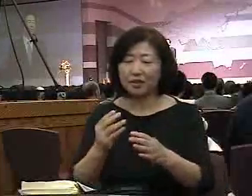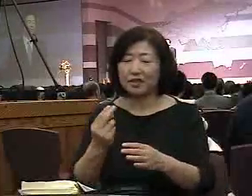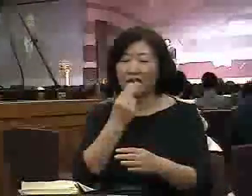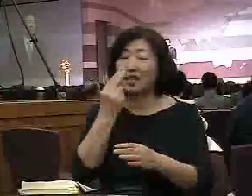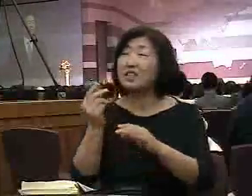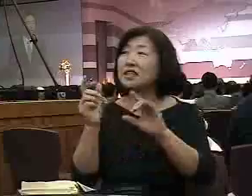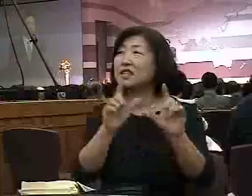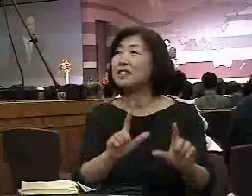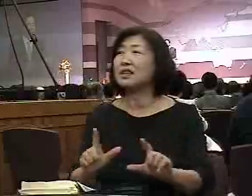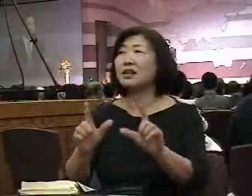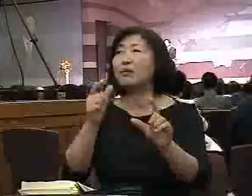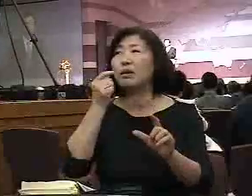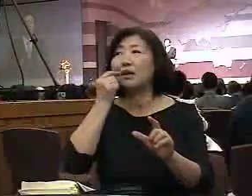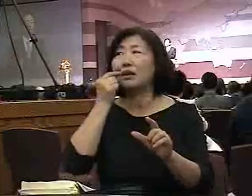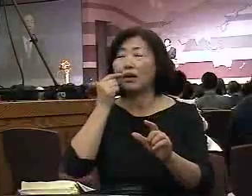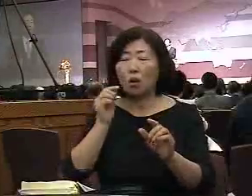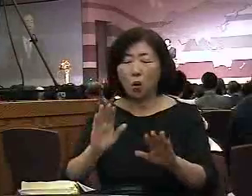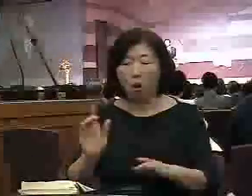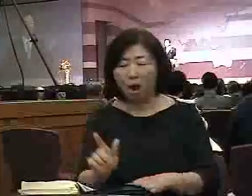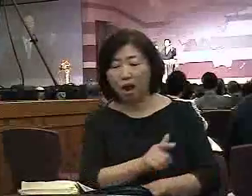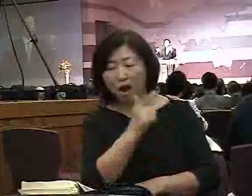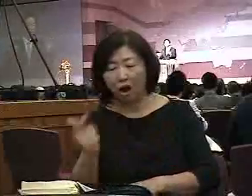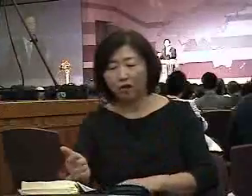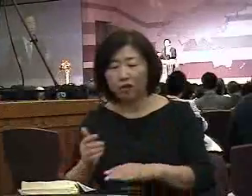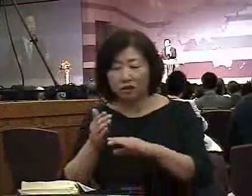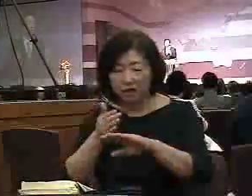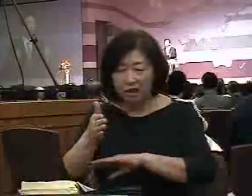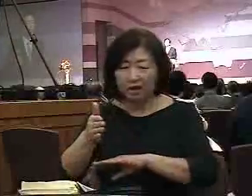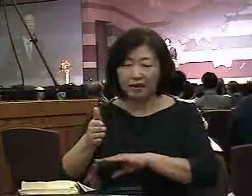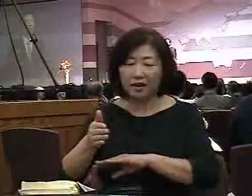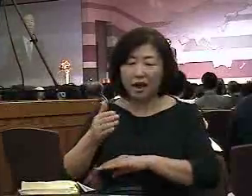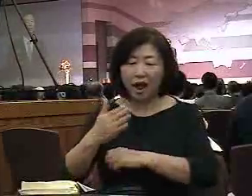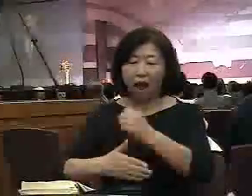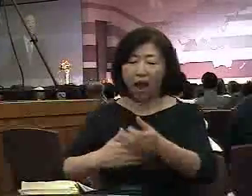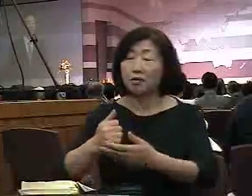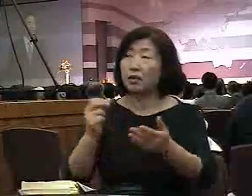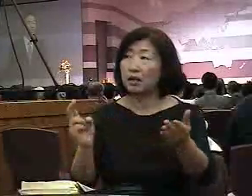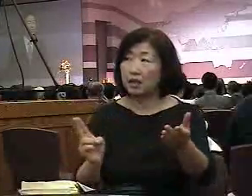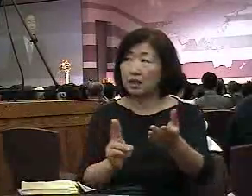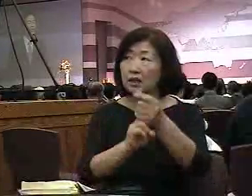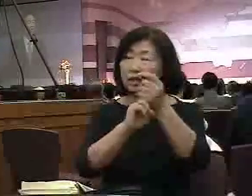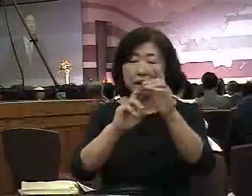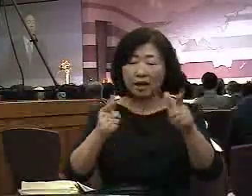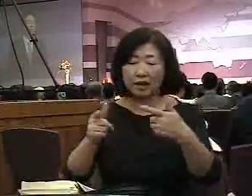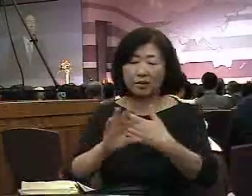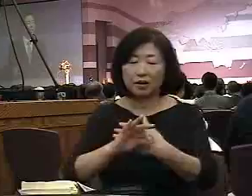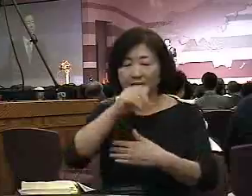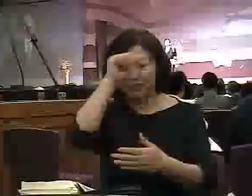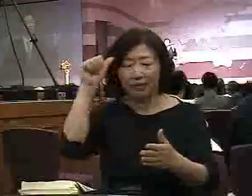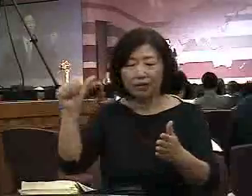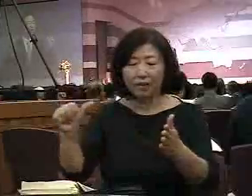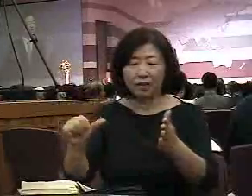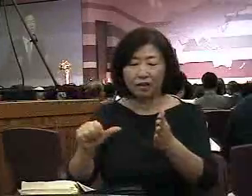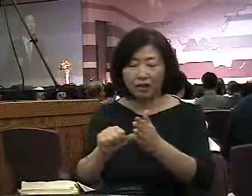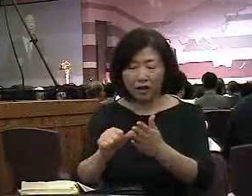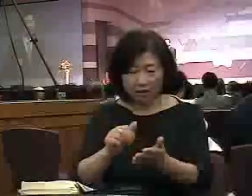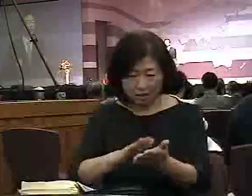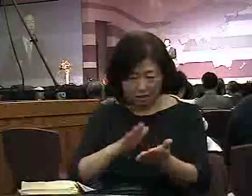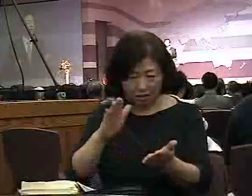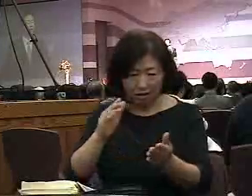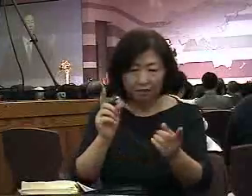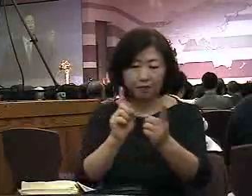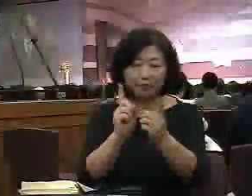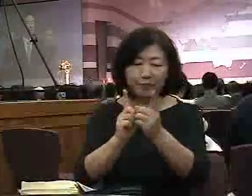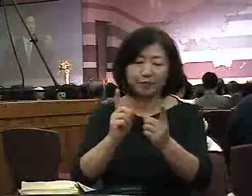인생. 오늘 하루 넘어가는 것이 하나님의 기적이 아니면 도저히 안 되는 인생, 그런 인생을 살 때야만이 하나님을 뜨겁게